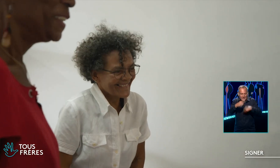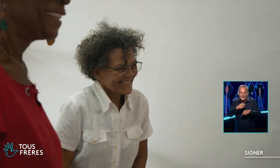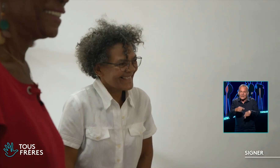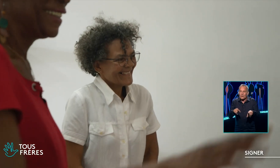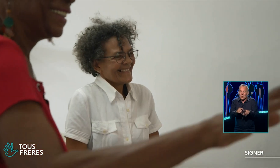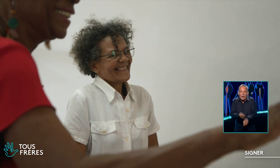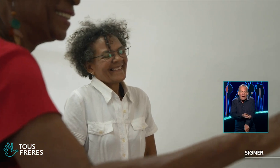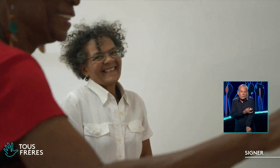parle.